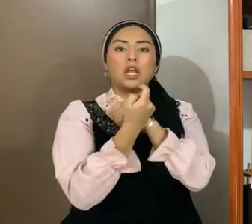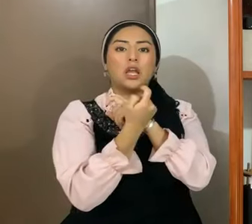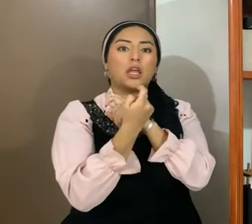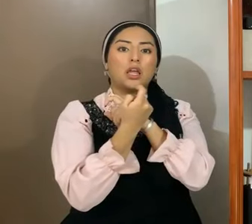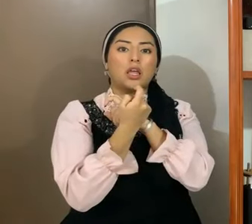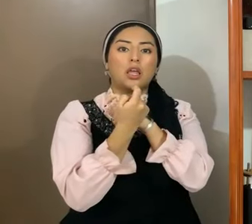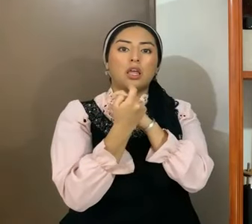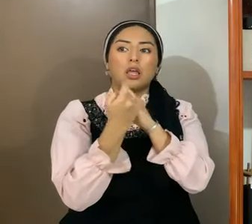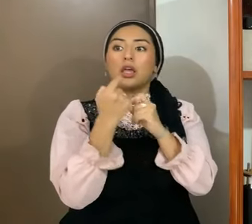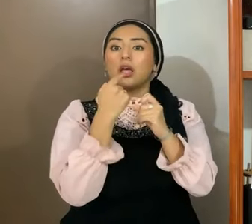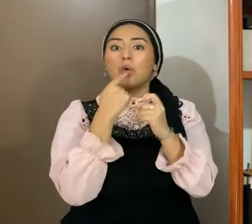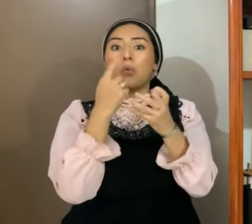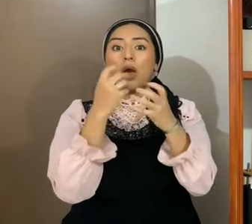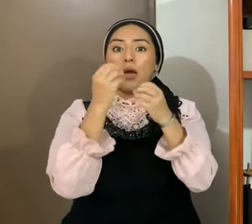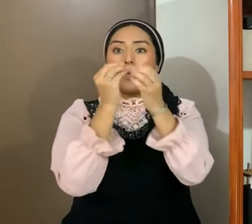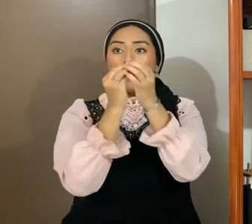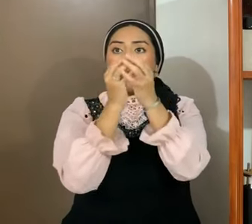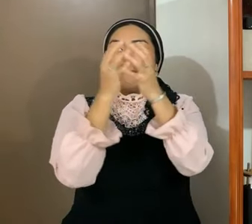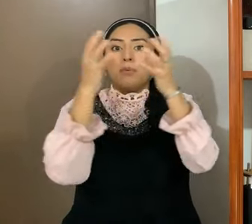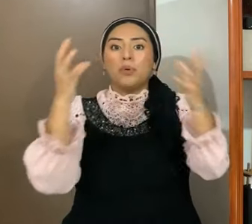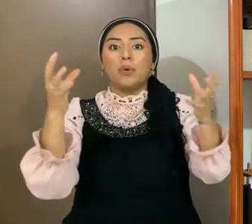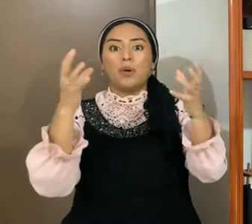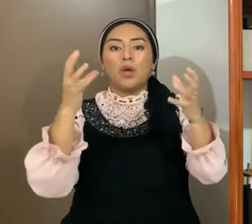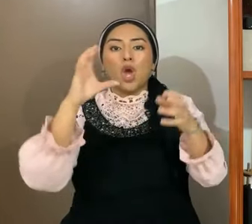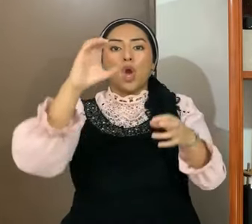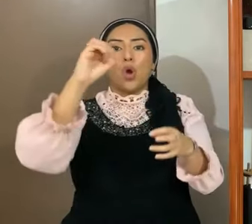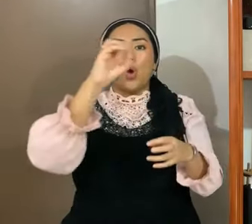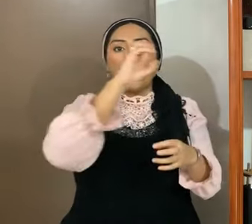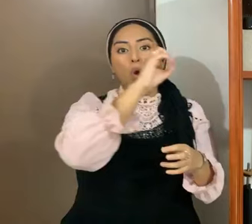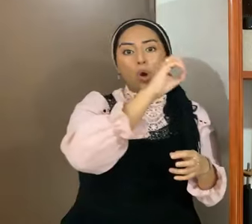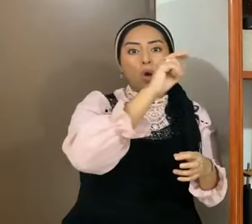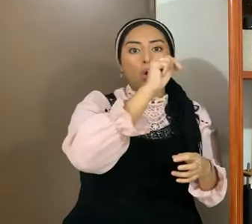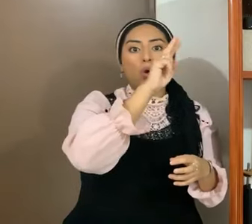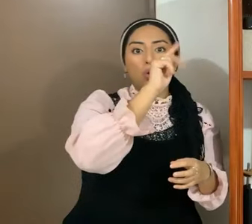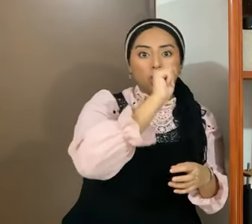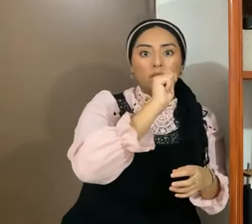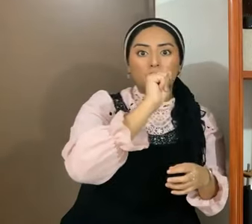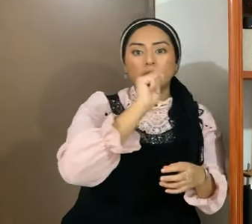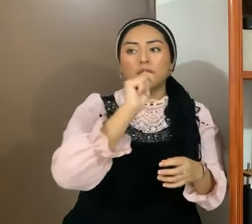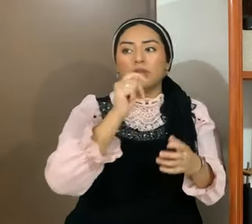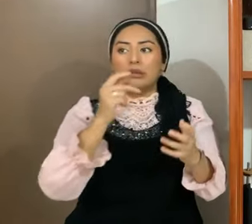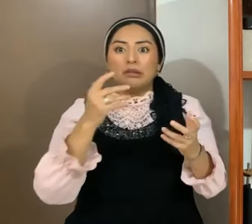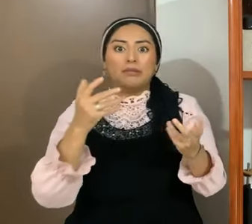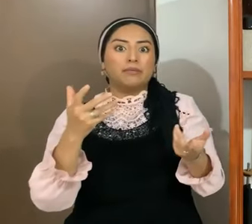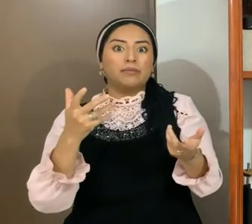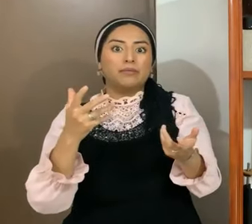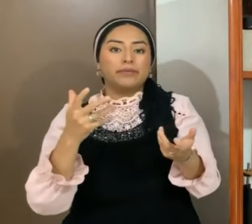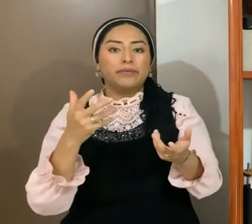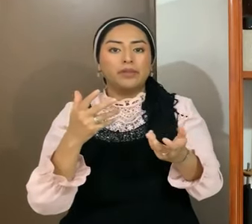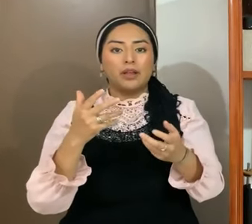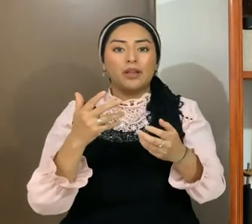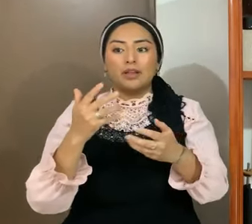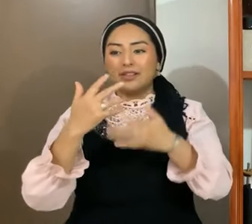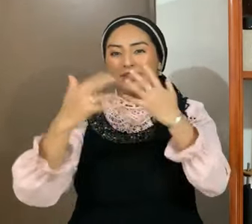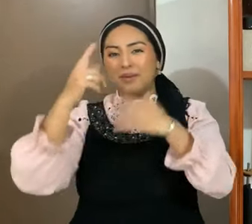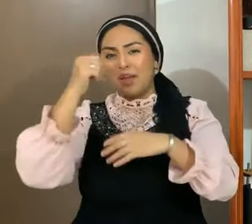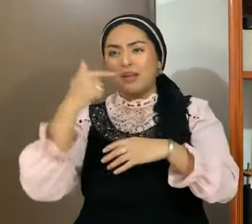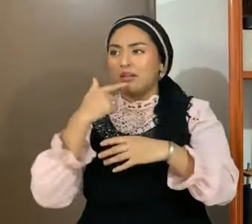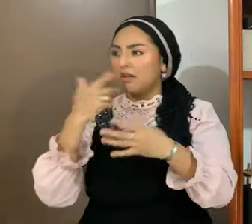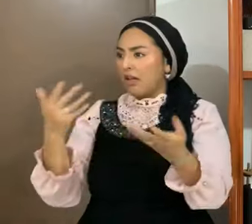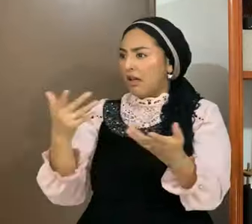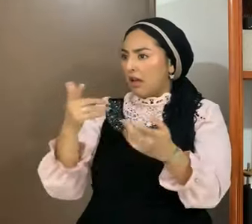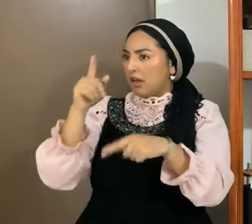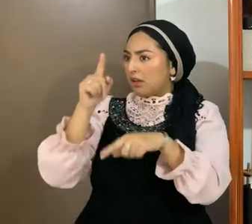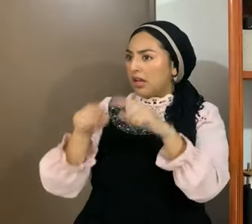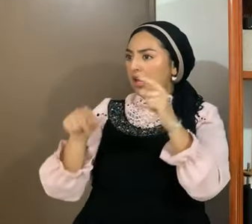Sería imposible, y le dirían: oye, pero ¿por qué quieres cambiar lo que eres? Tú eres un buen manzano, las buenas